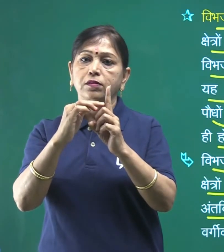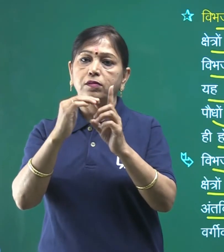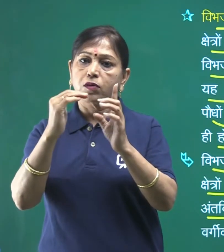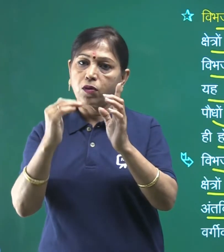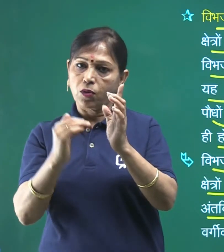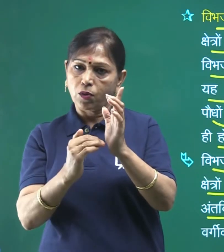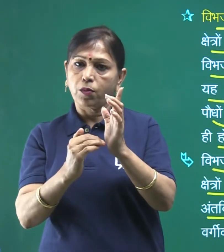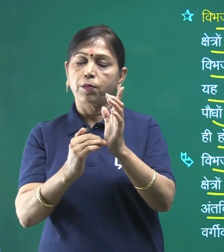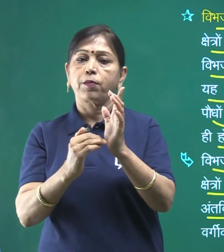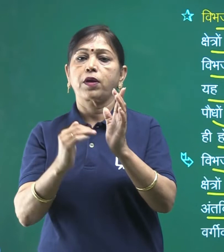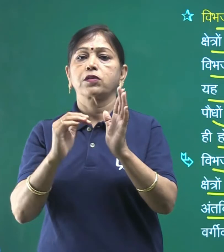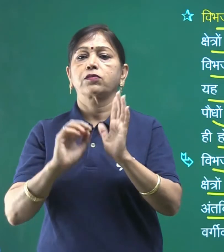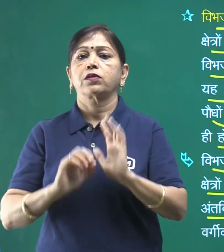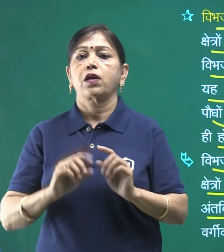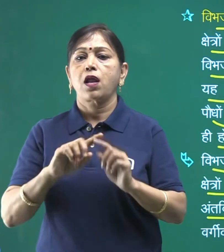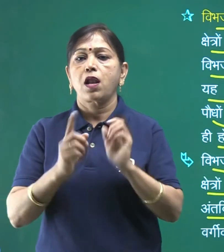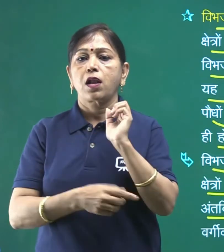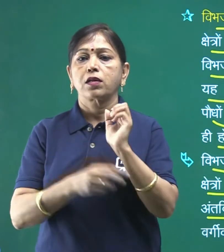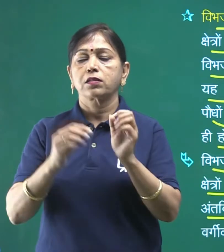और पार्श्वीय